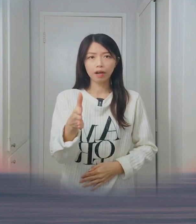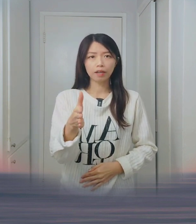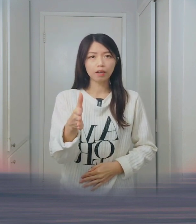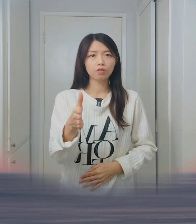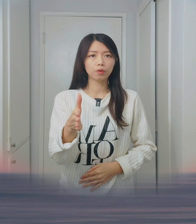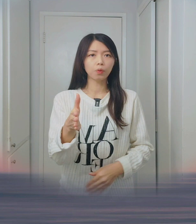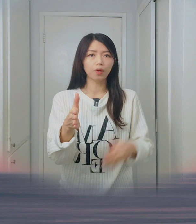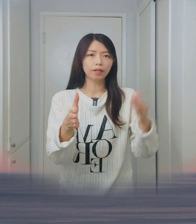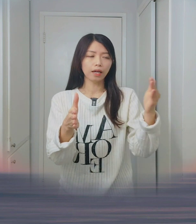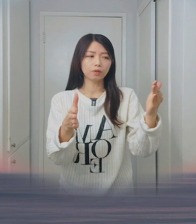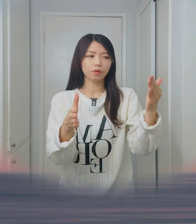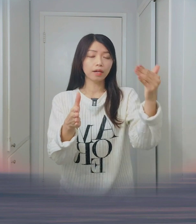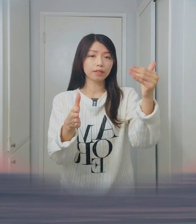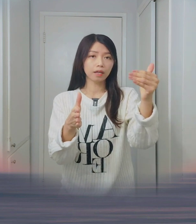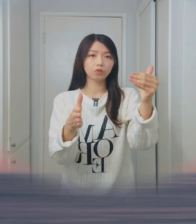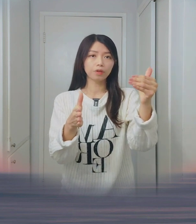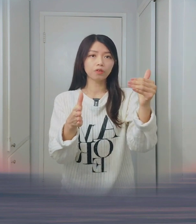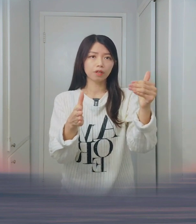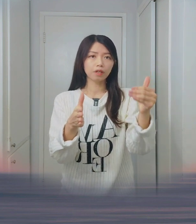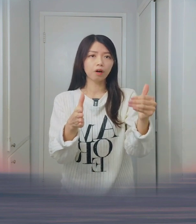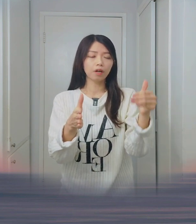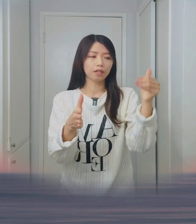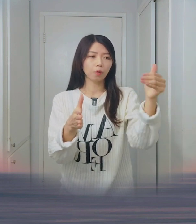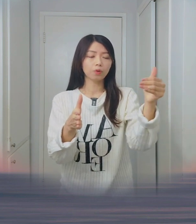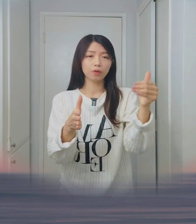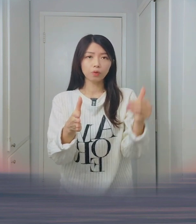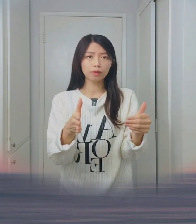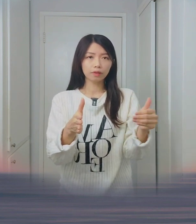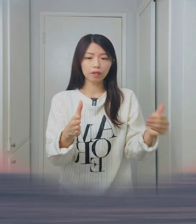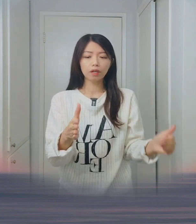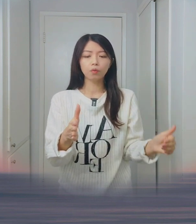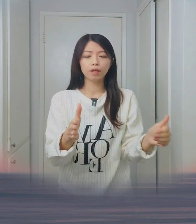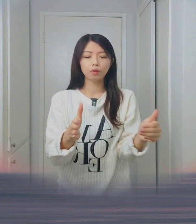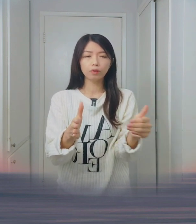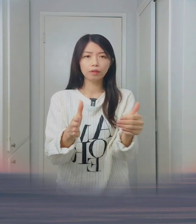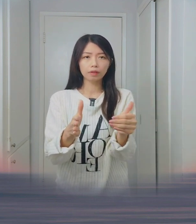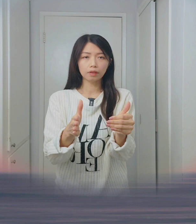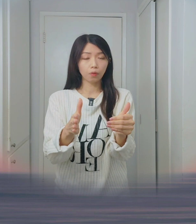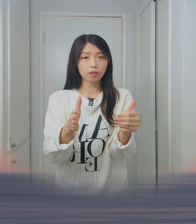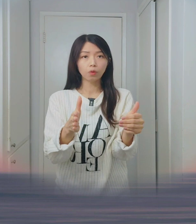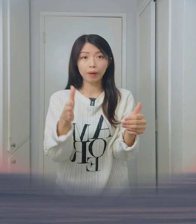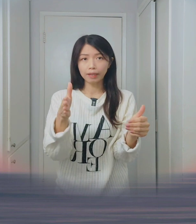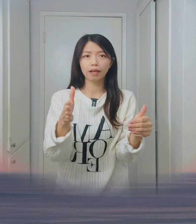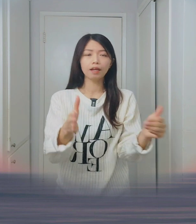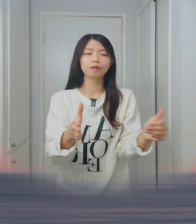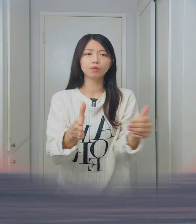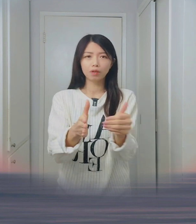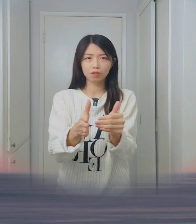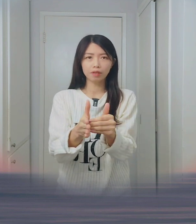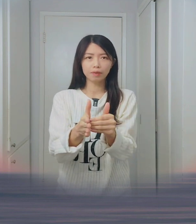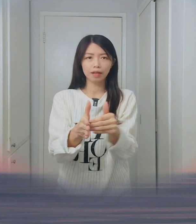앞을 향하게 해주시고 다른 손은 살짝 구부려 주셔서 이 오른손의 손끝을 왼손